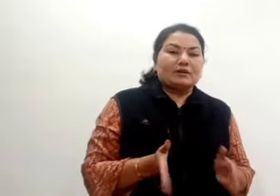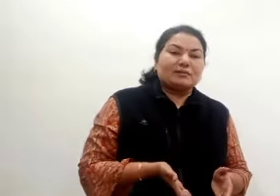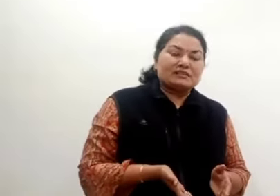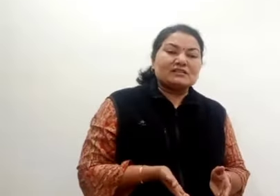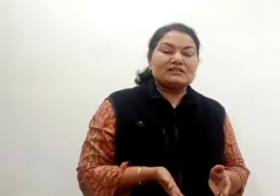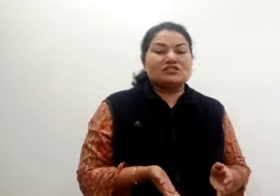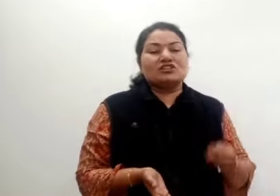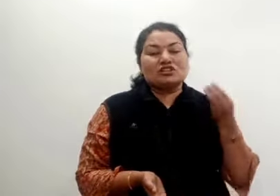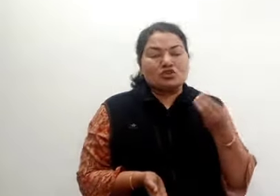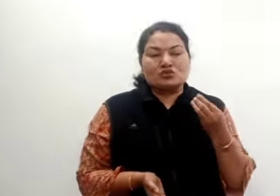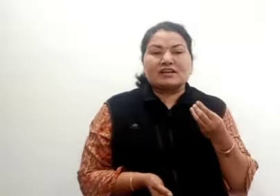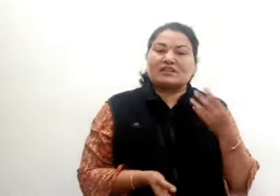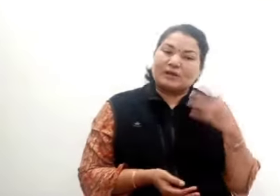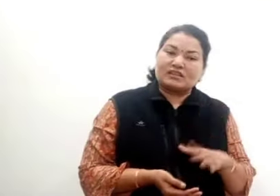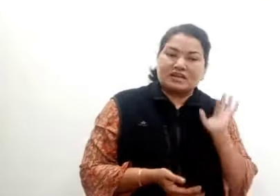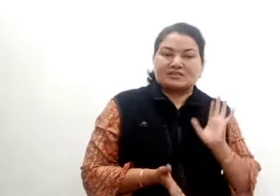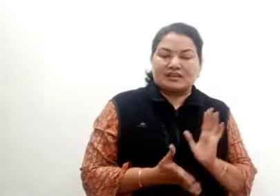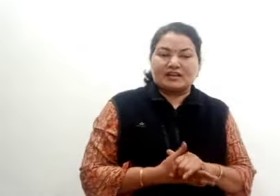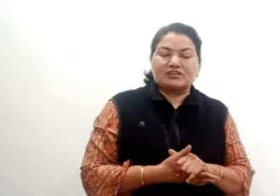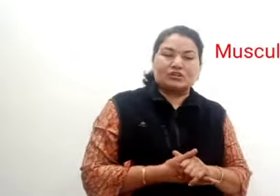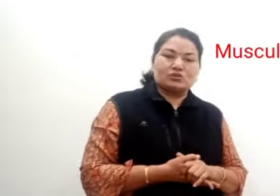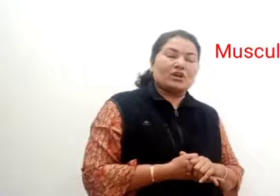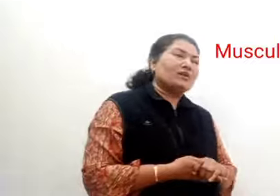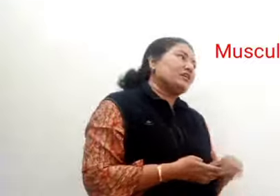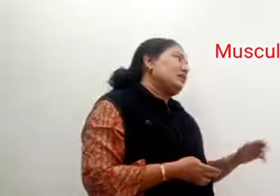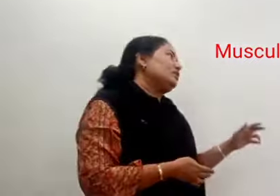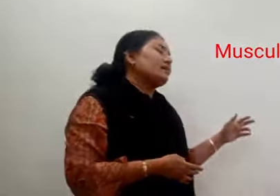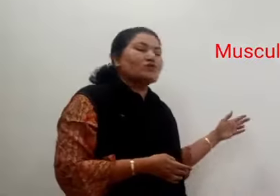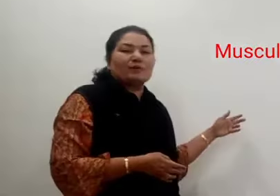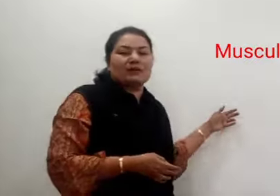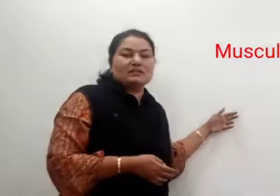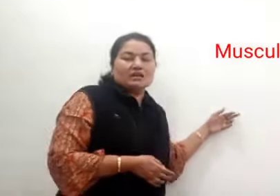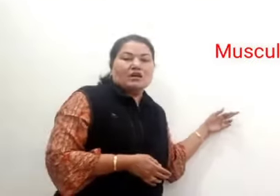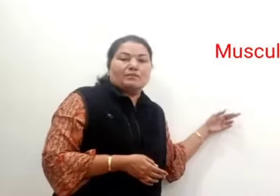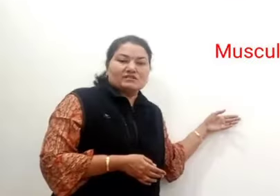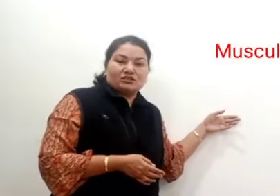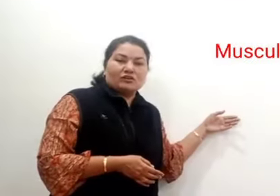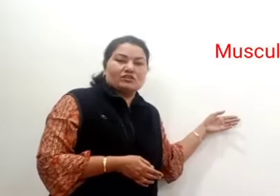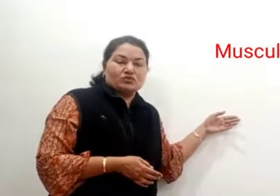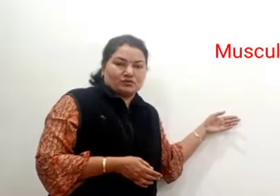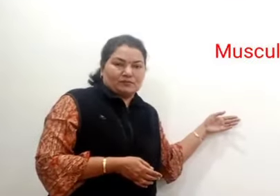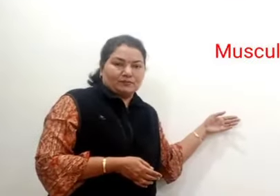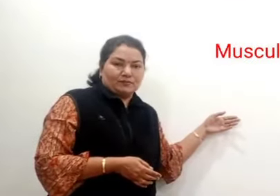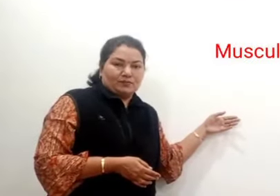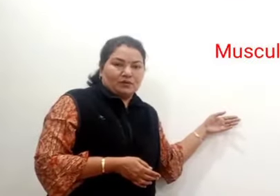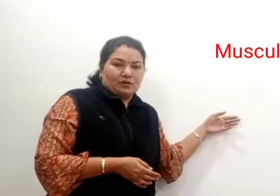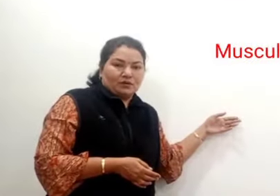And muscles चे जे tissues आहेत आपल्याला ते आता स्टडी करायचे आहेत. So our next topic is muscular tissues.